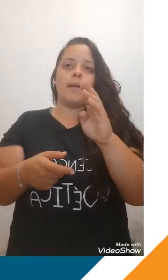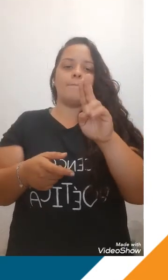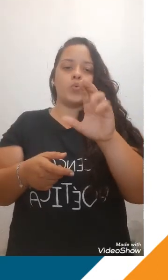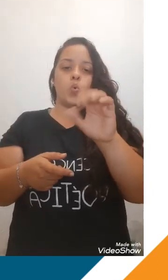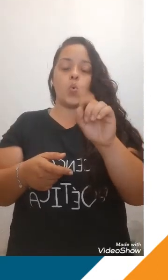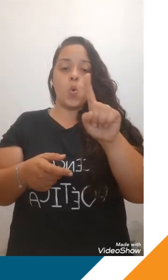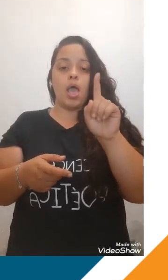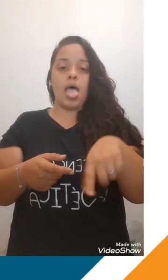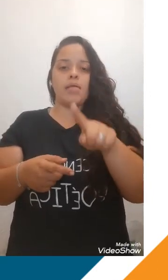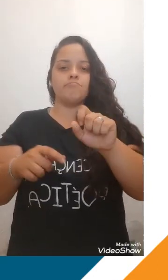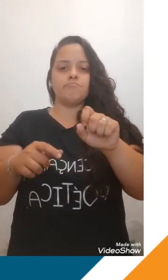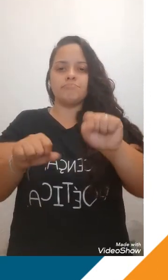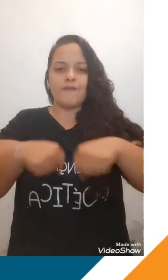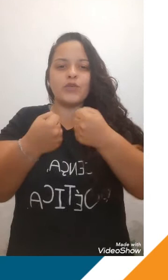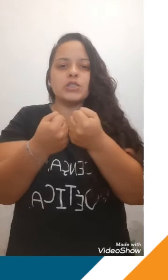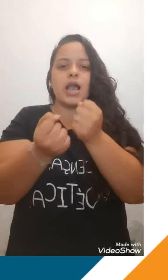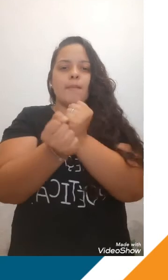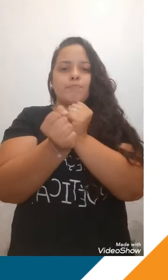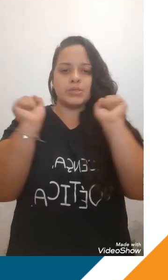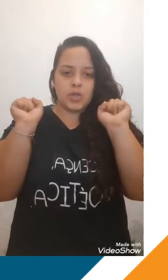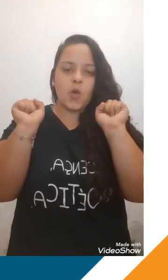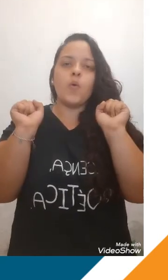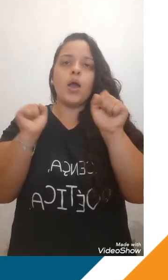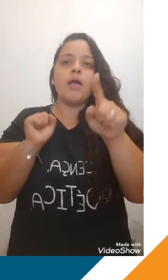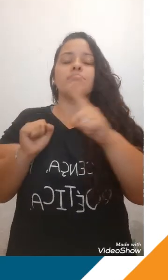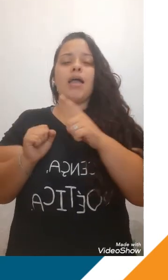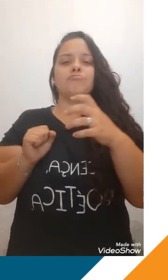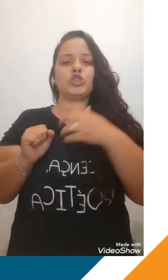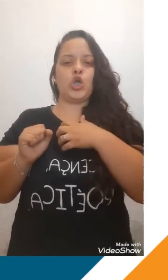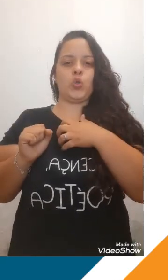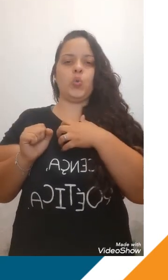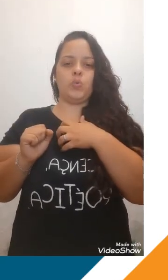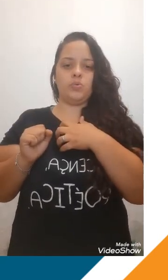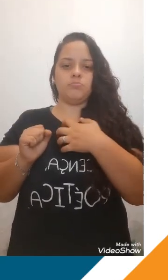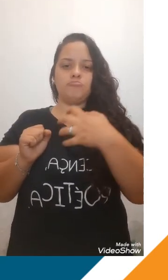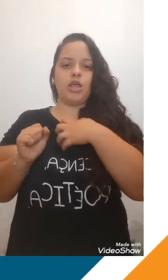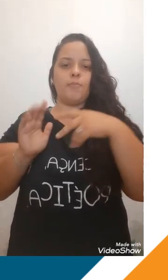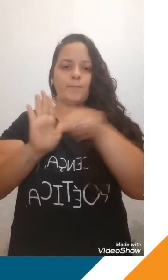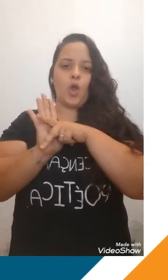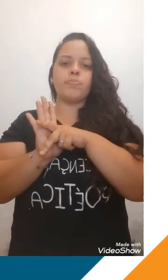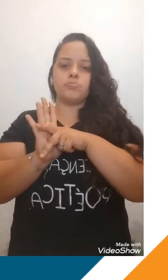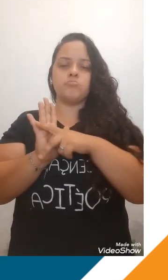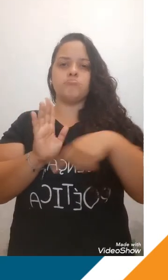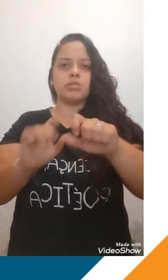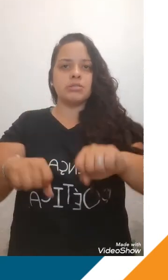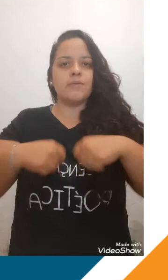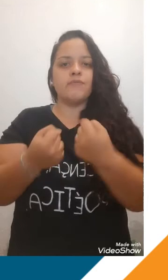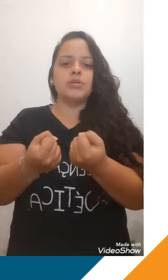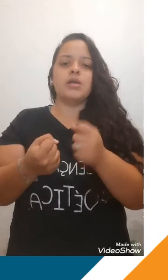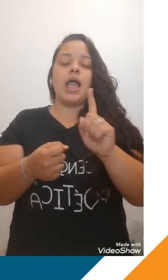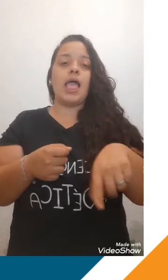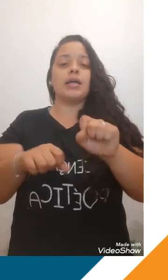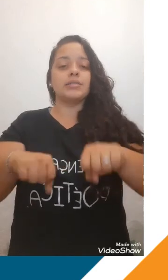defensor da abolição, mas ele tinha um jeito um jeito próprio dessa defesa. Essa defesa para